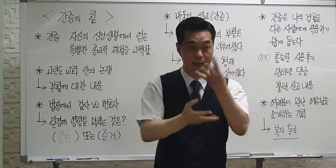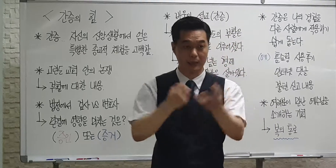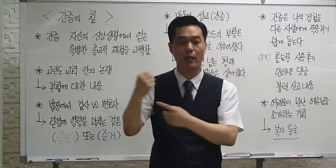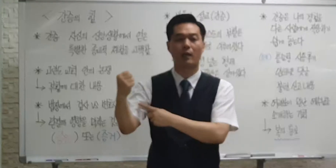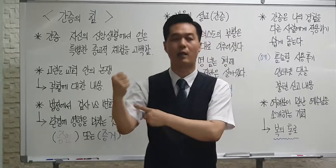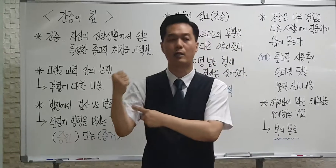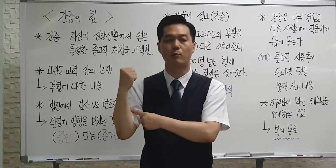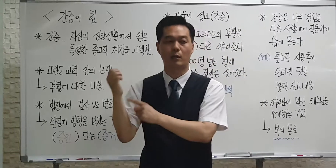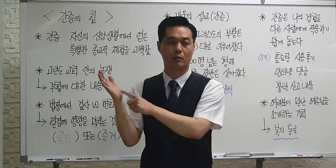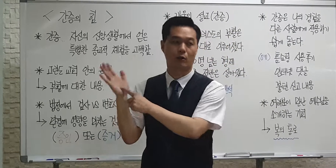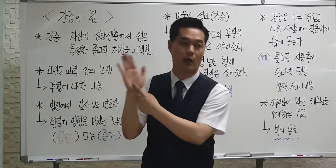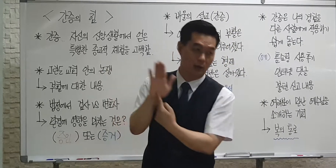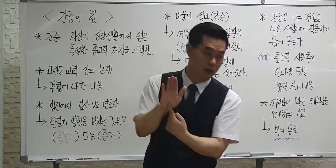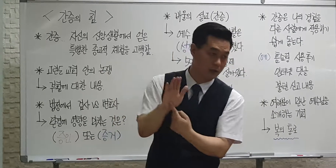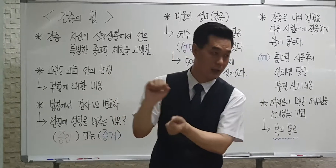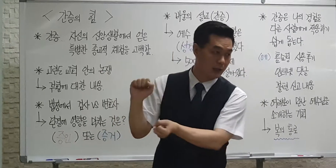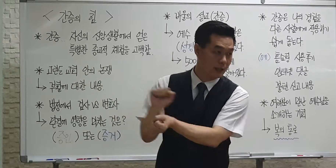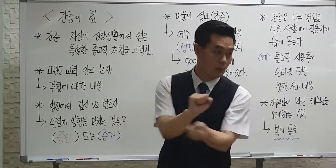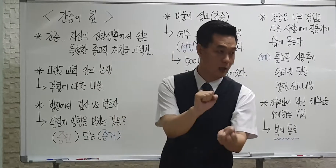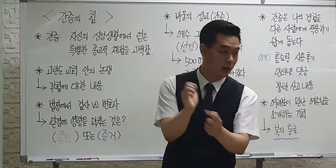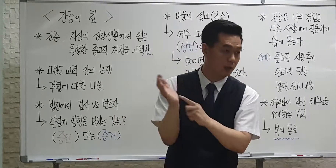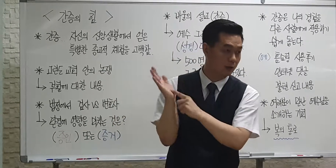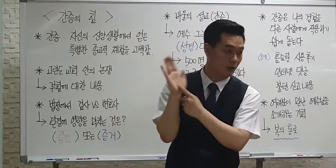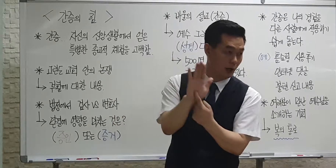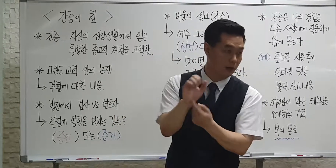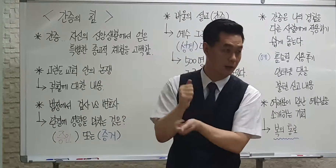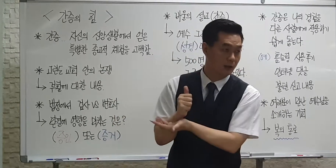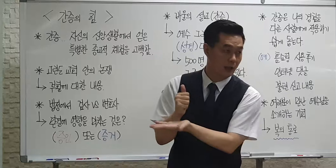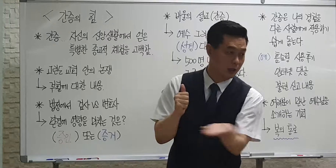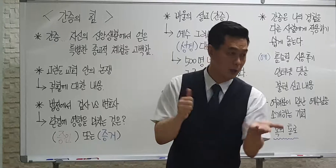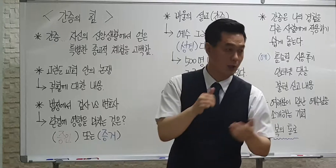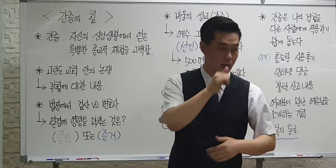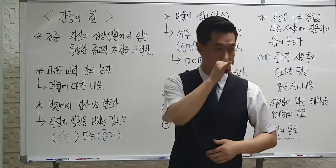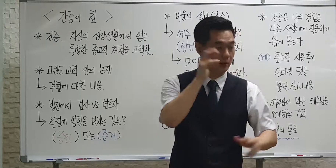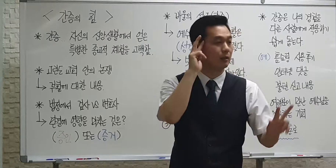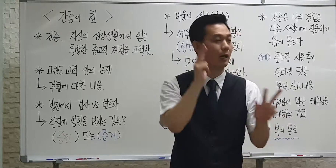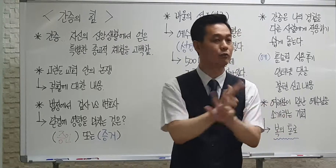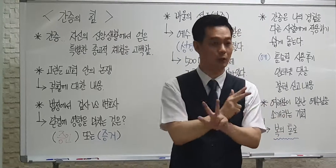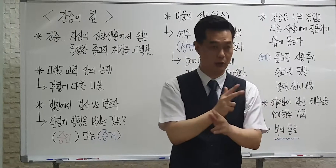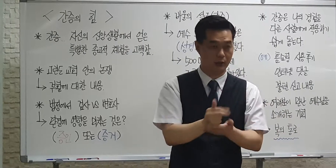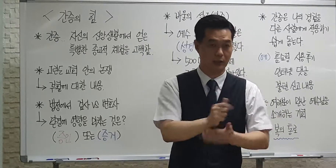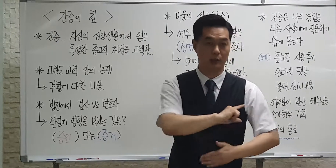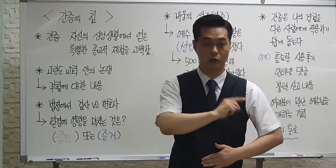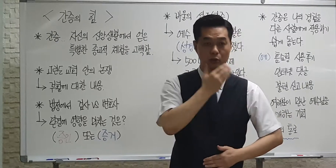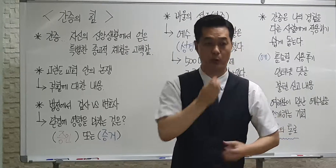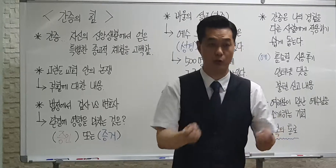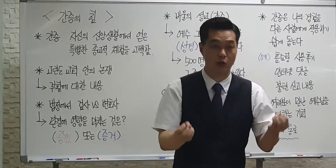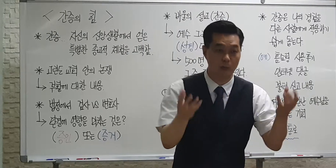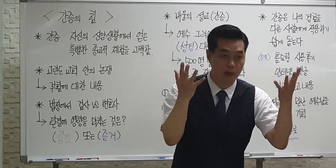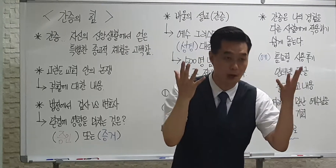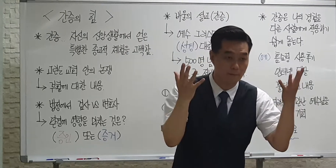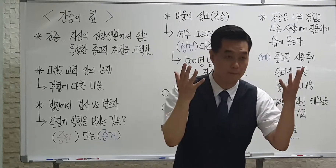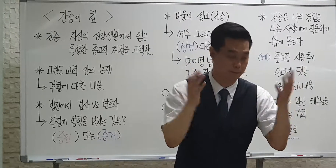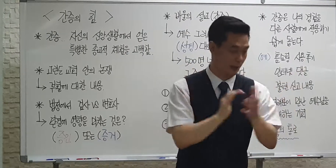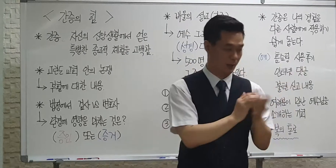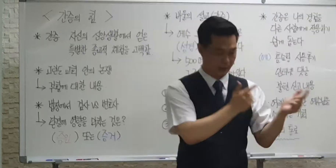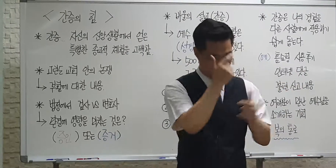간증의 힘이 드러나는 힘이 있는 한 주간 되시길 주님의 이름으로 축원합니다.